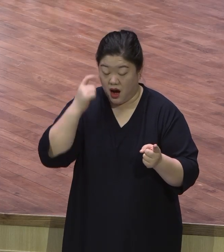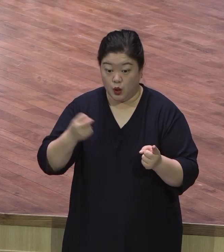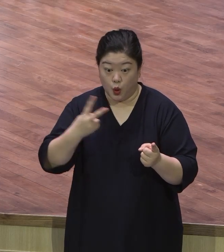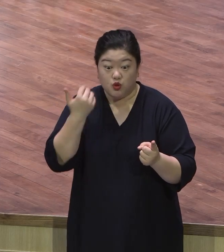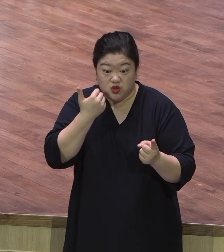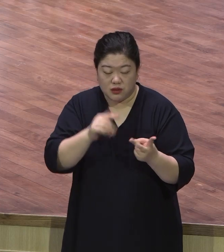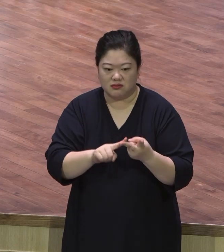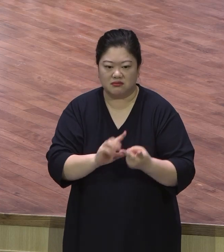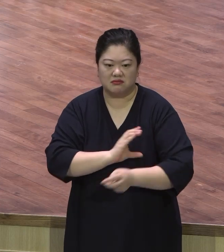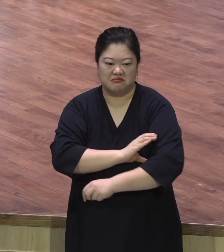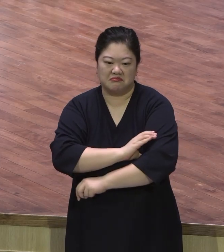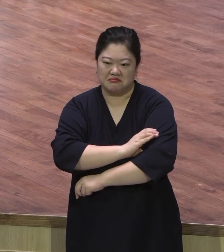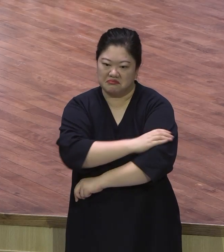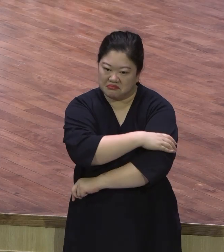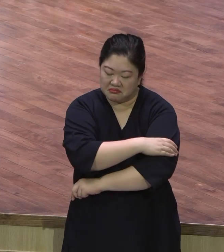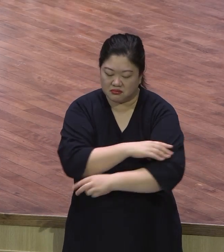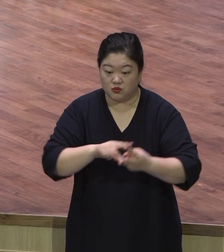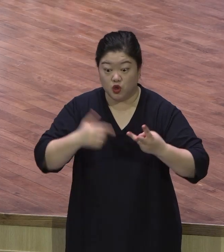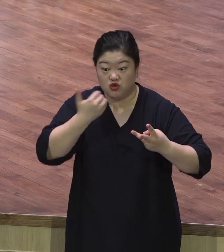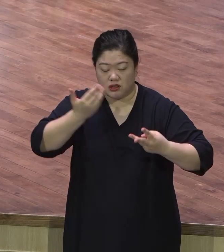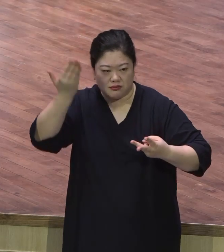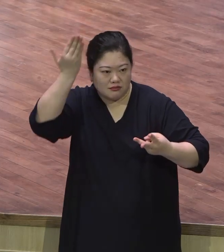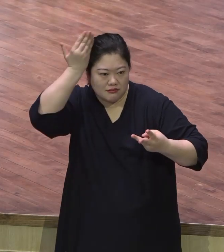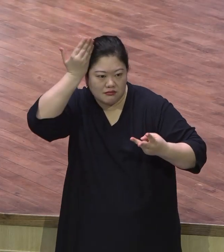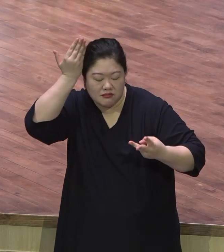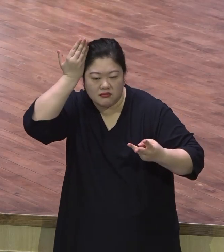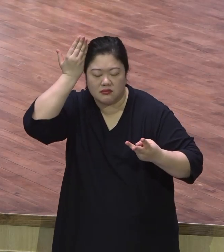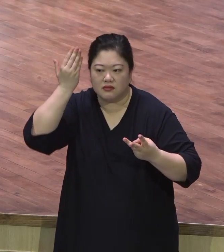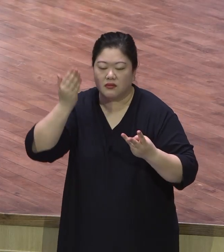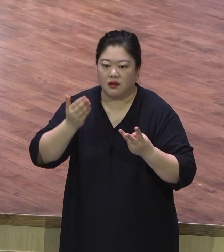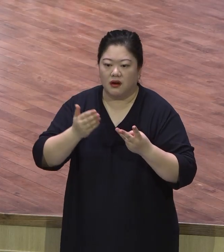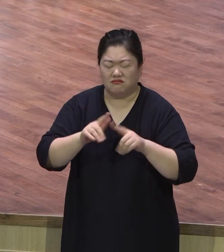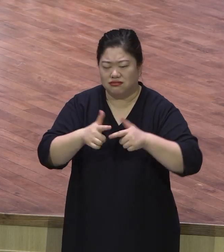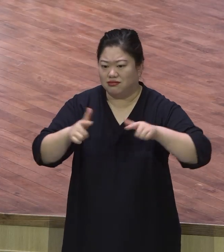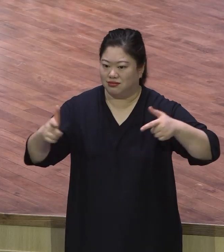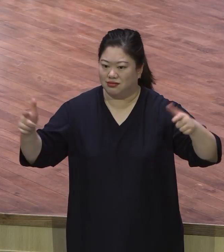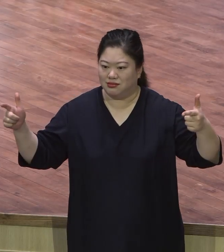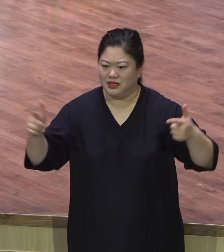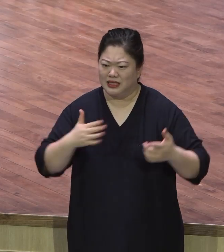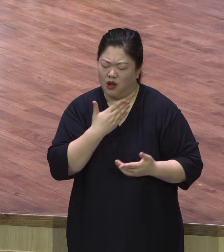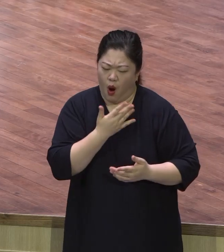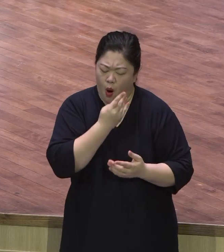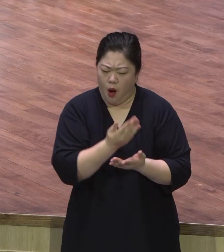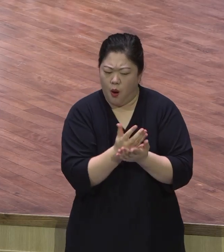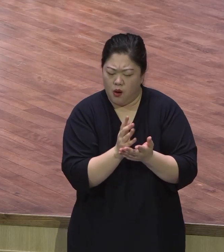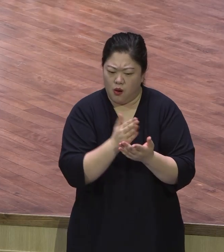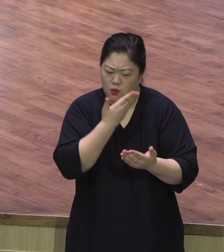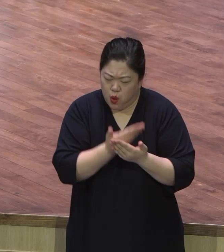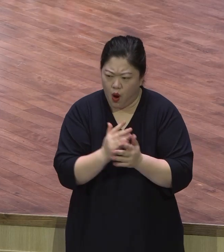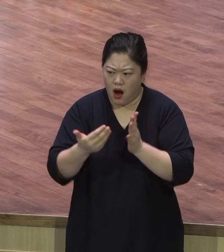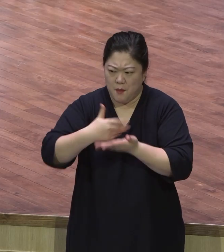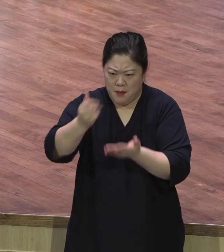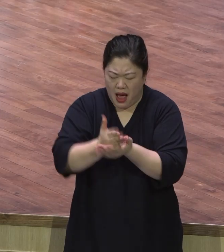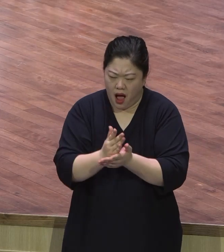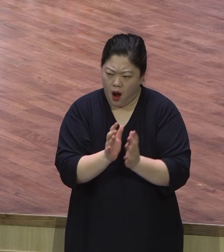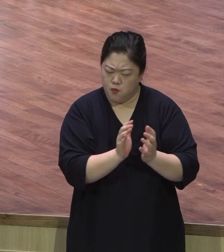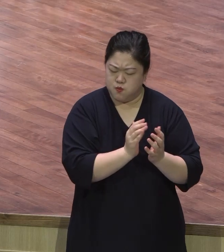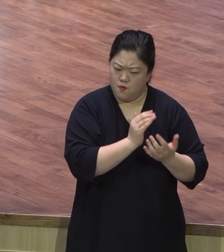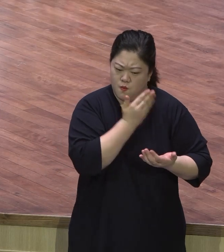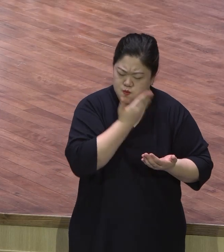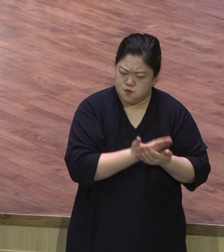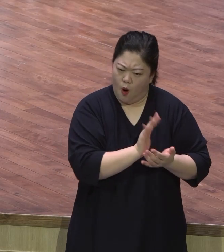권력. 또 어떤 사람은 지식. 이게 뭐 지식. 이게 자기의 보물이죠. 또 어떤 사람은 뭐